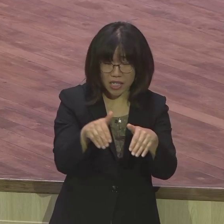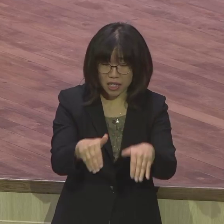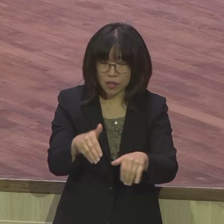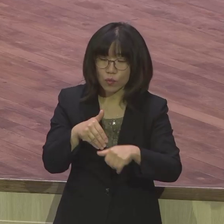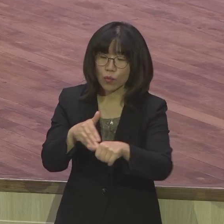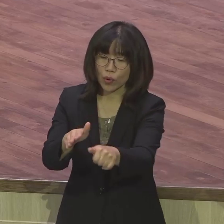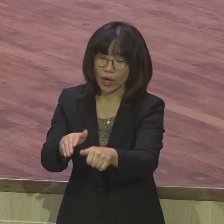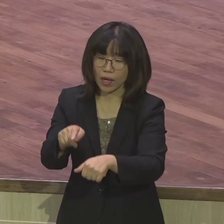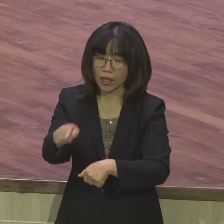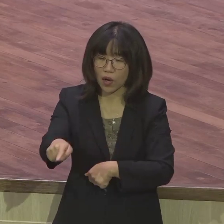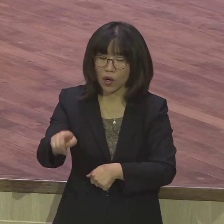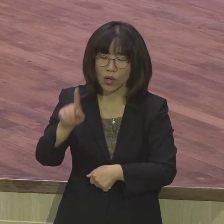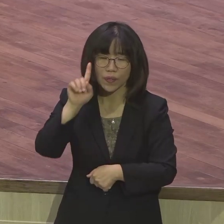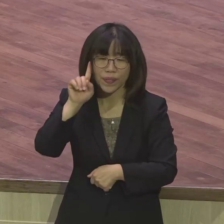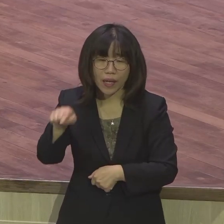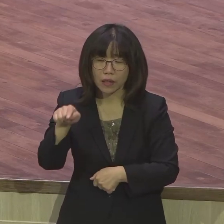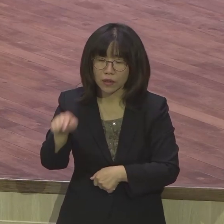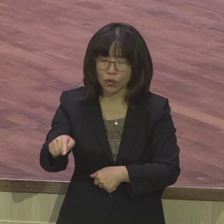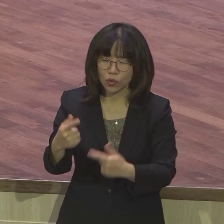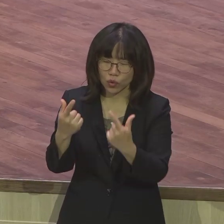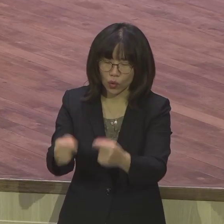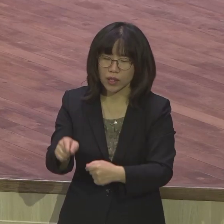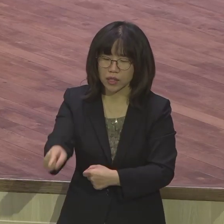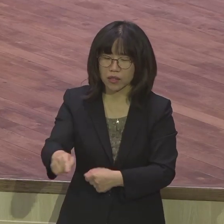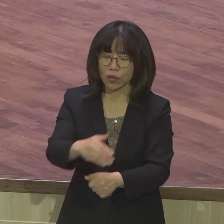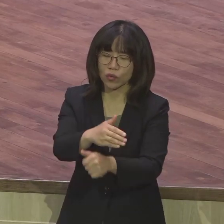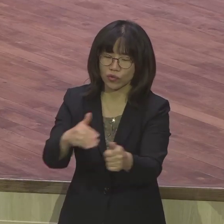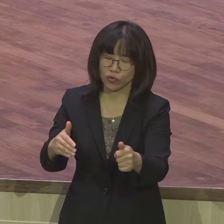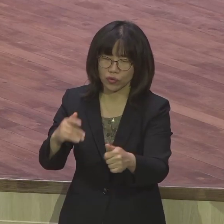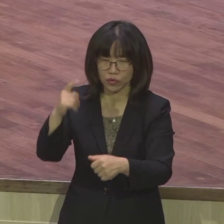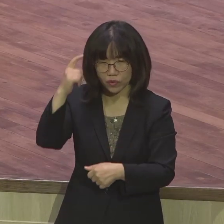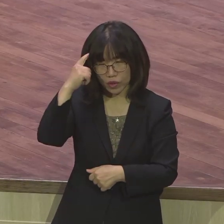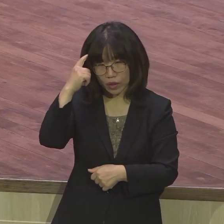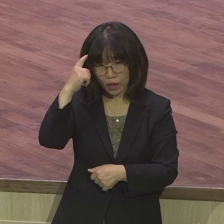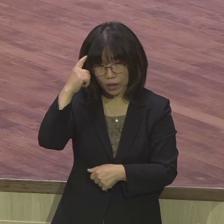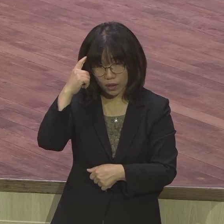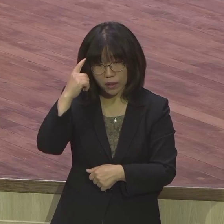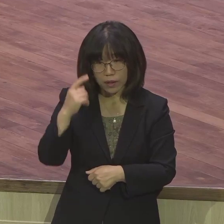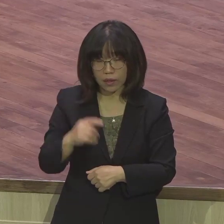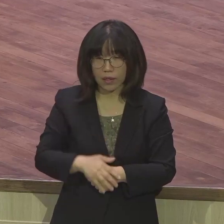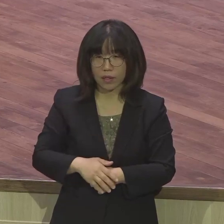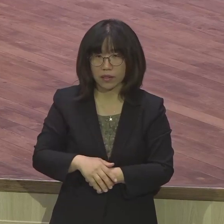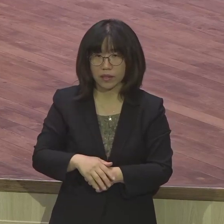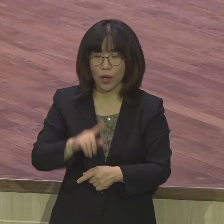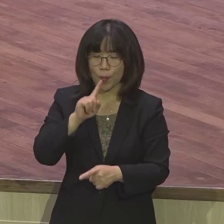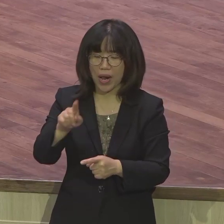내가 내일 이맘때에 반드시 내 생명을 저 사람들 중 한 사람을